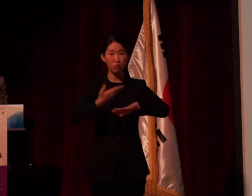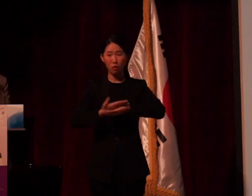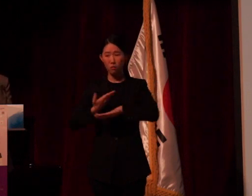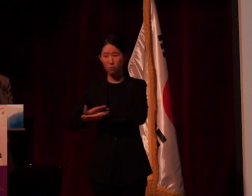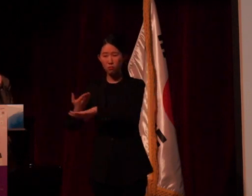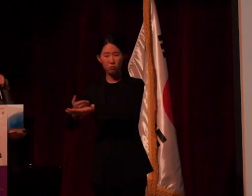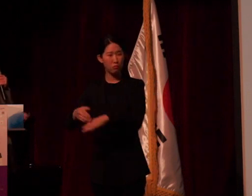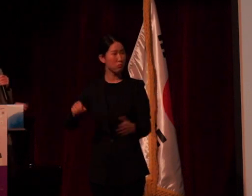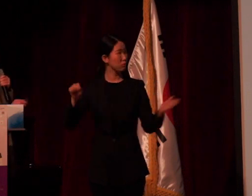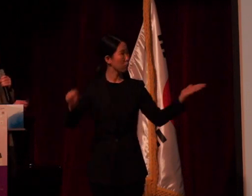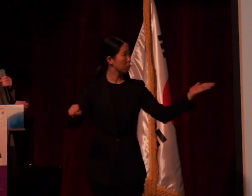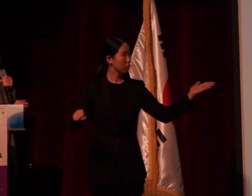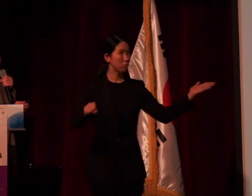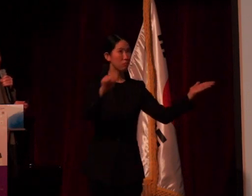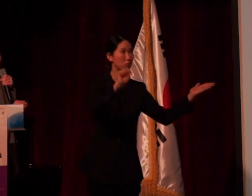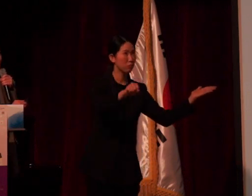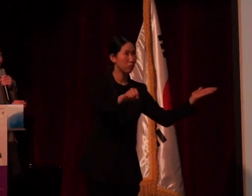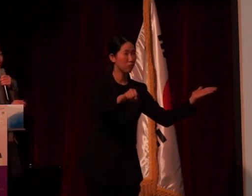톡톡,